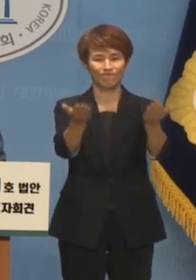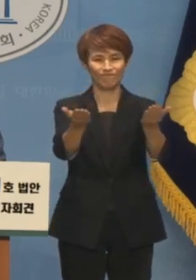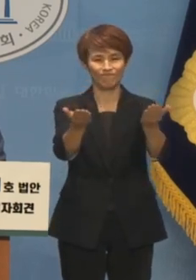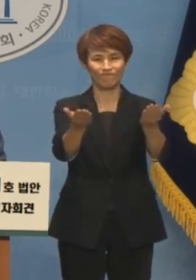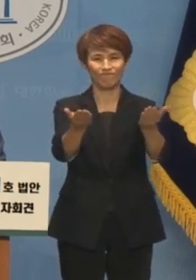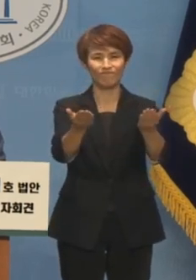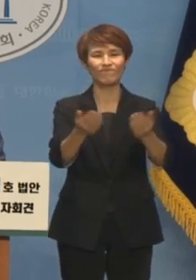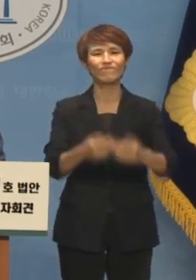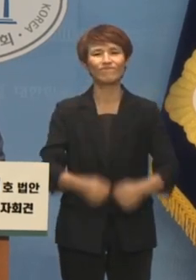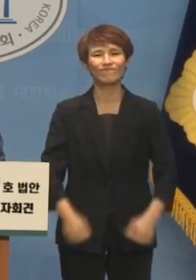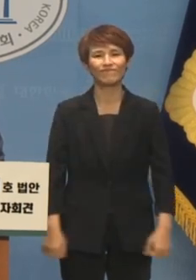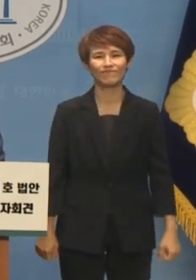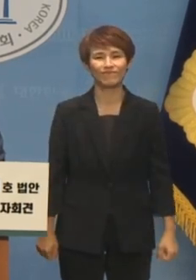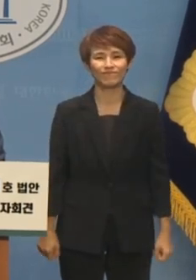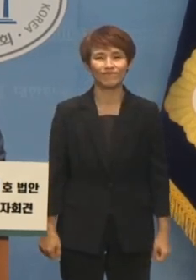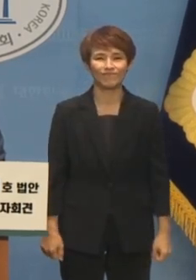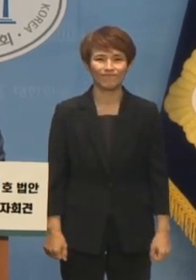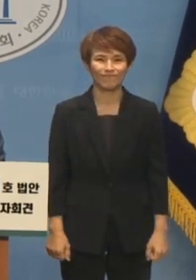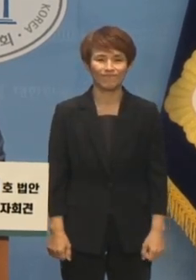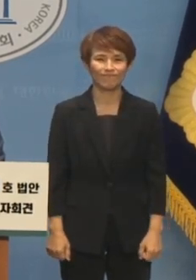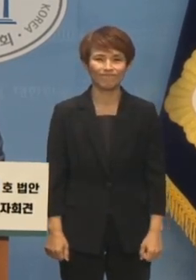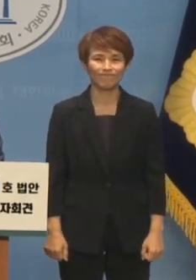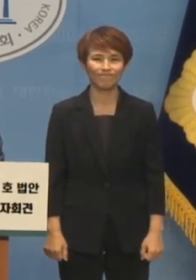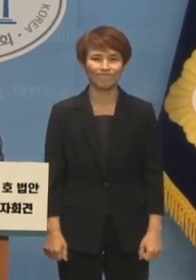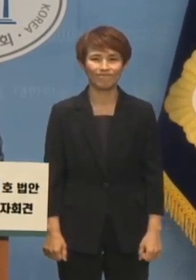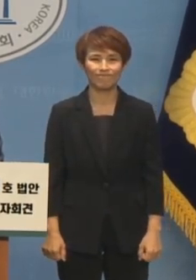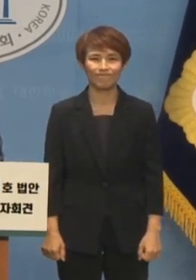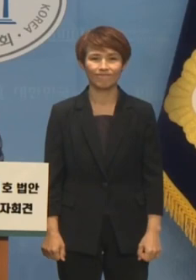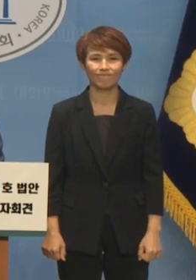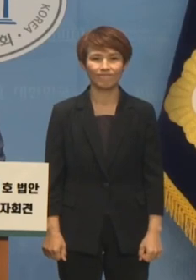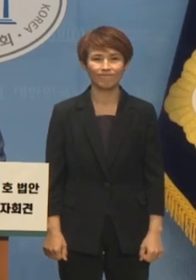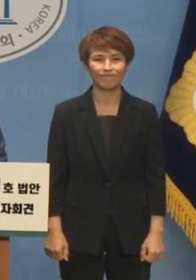국민들께 말씀을 드리는 기회를 갖게 됐습니다.